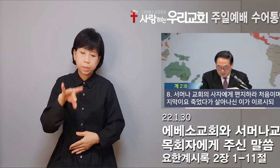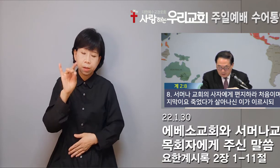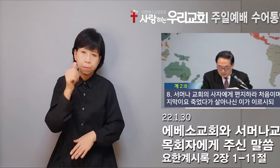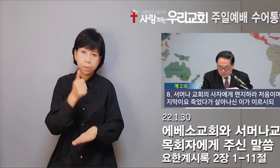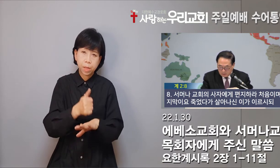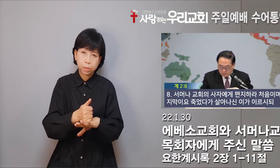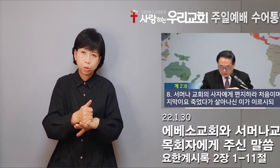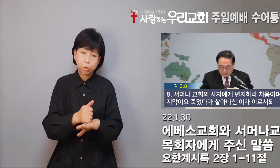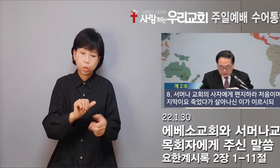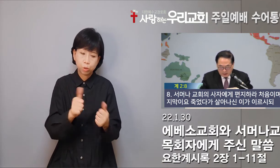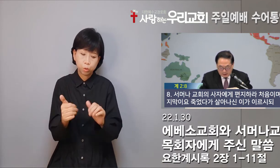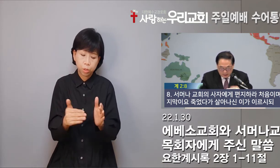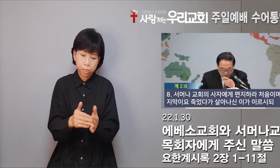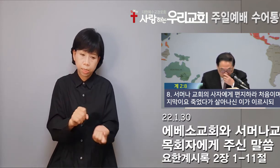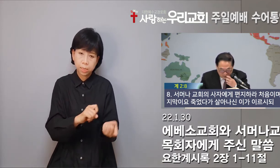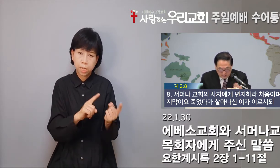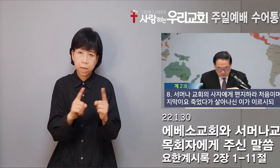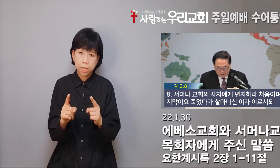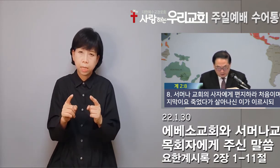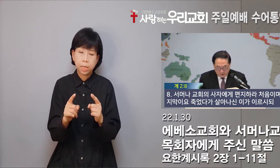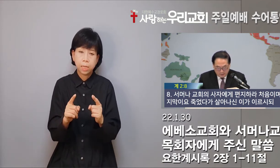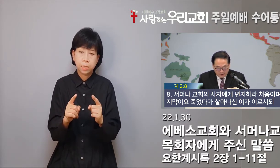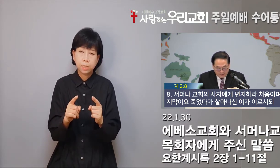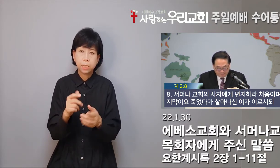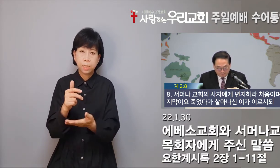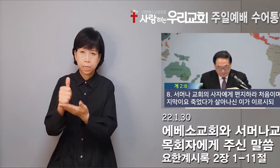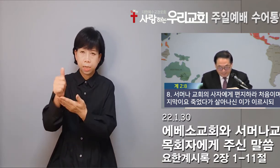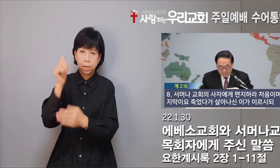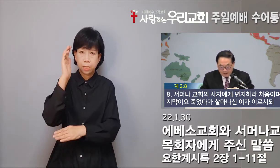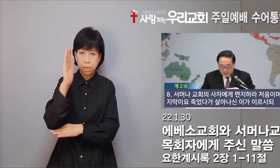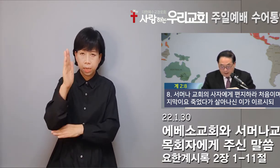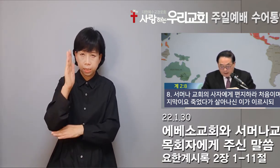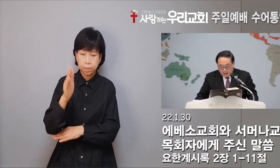처음이면 마지막이요 죽었다가 살아나니까 이르시되 아멘.